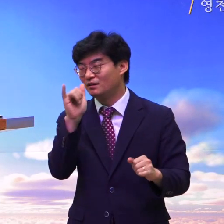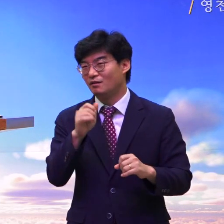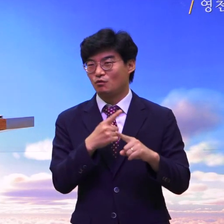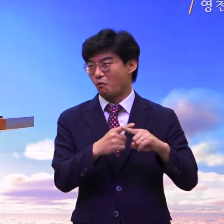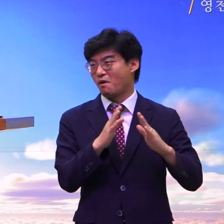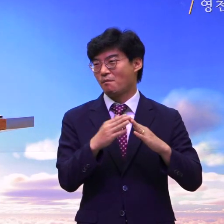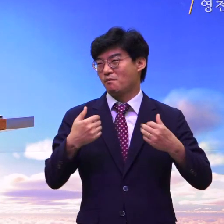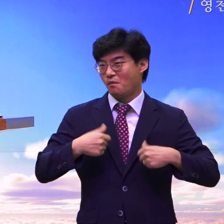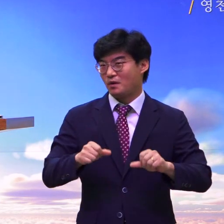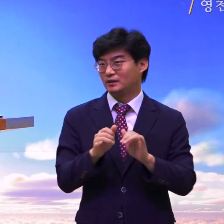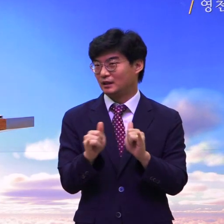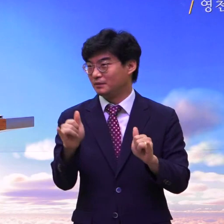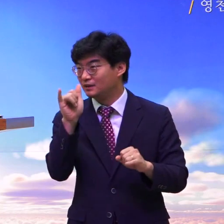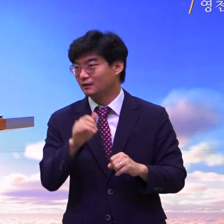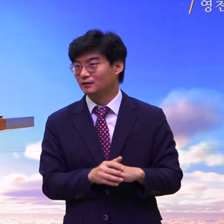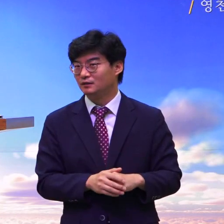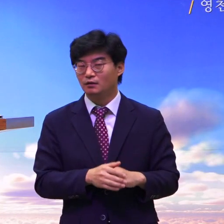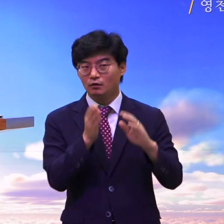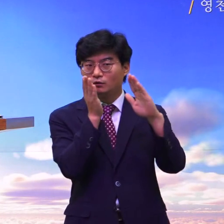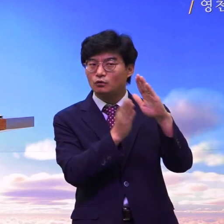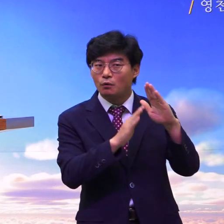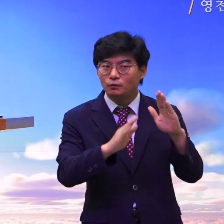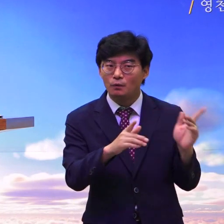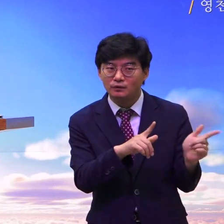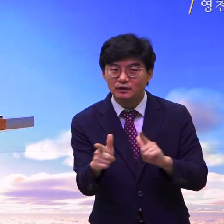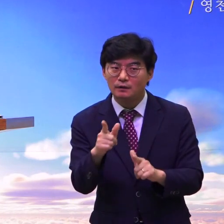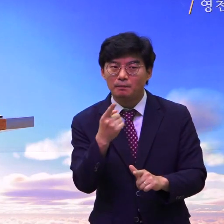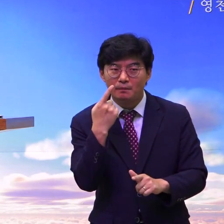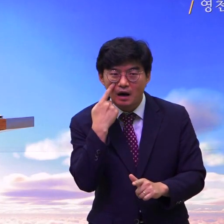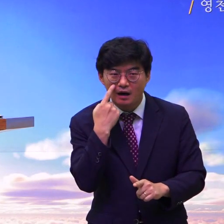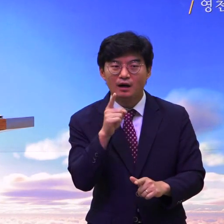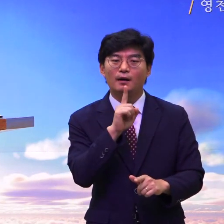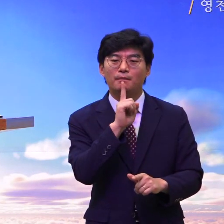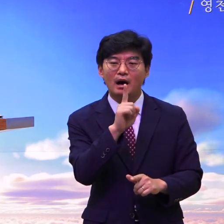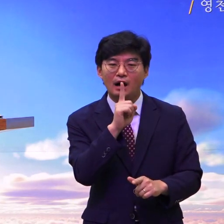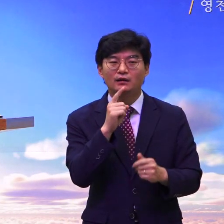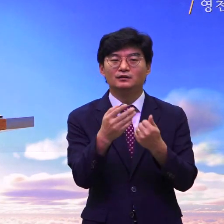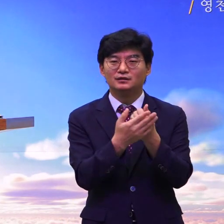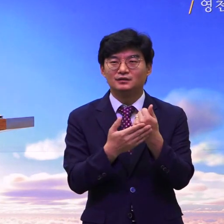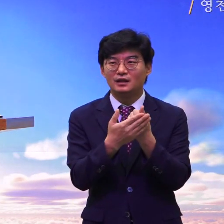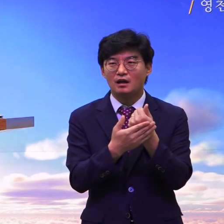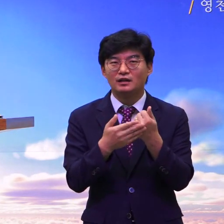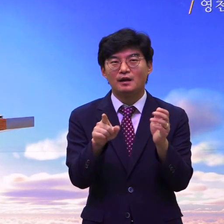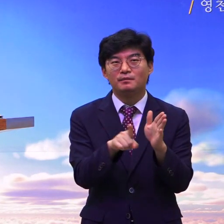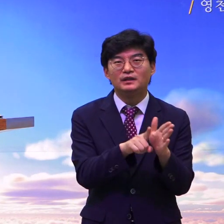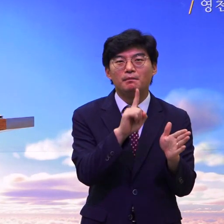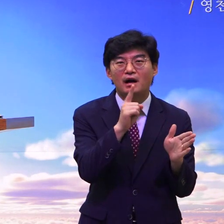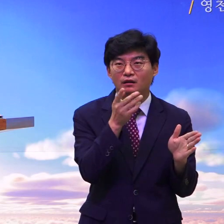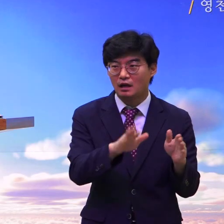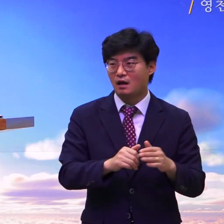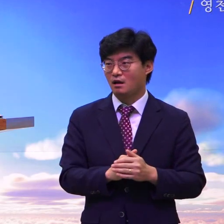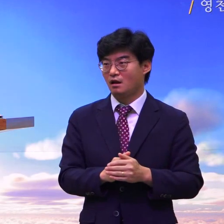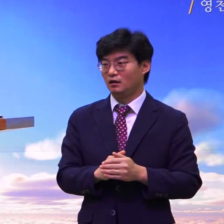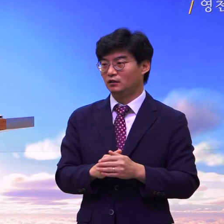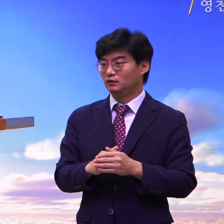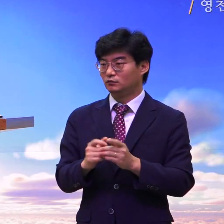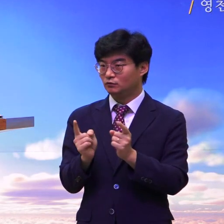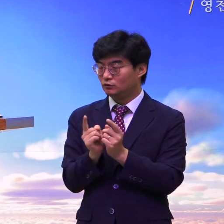성도들도 입으로는 은혜를 이야기하면서 하나님의 은혜를 말하면서 실제로는 율법으로 살고 사랑에